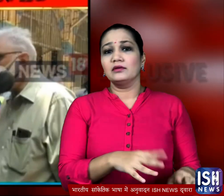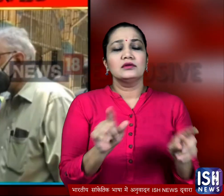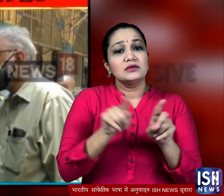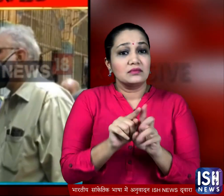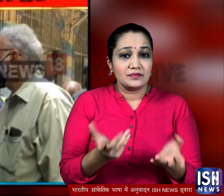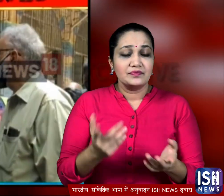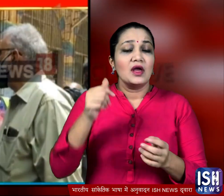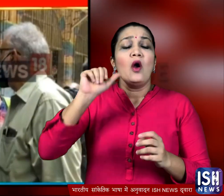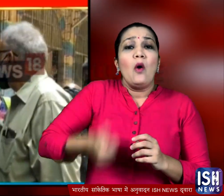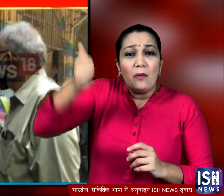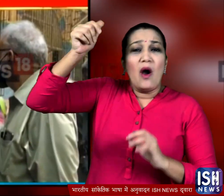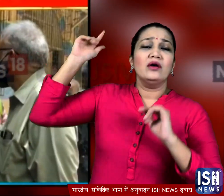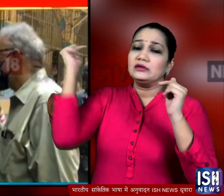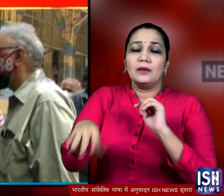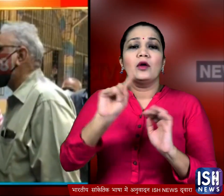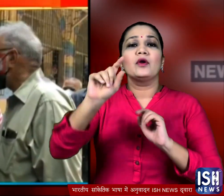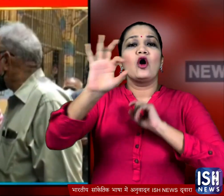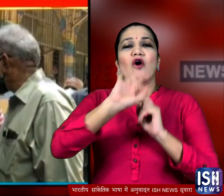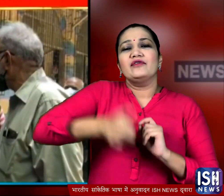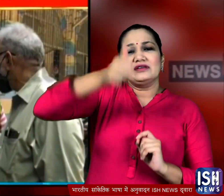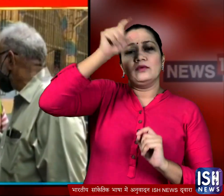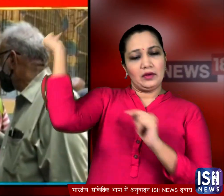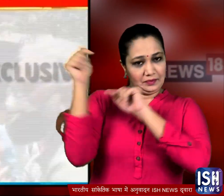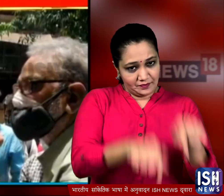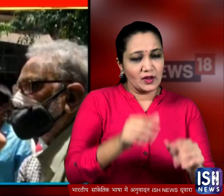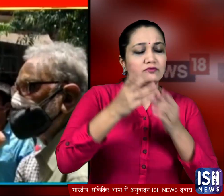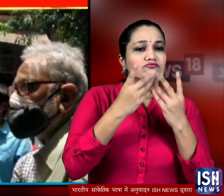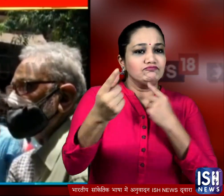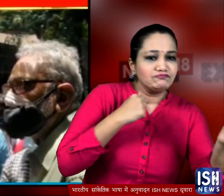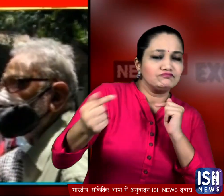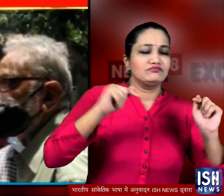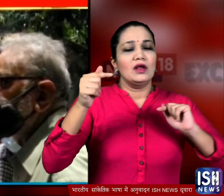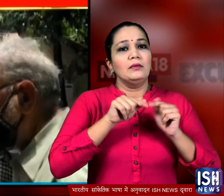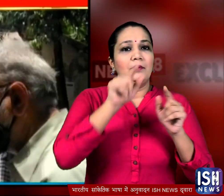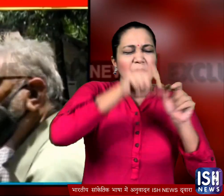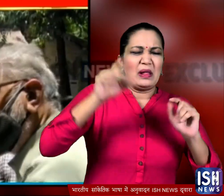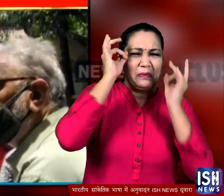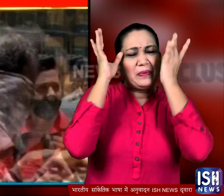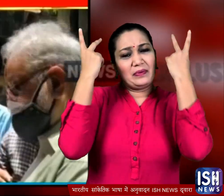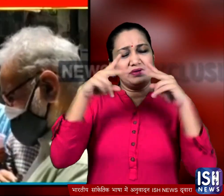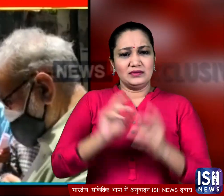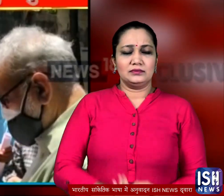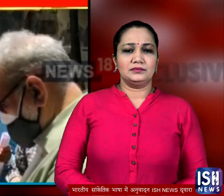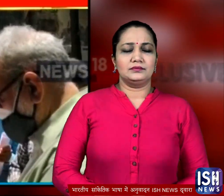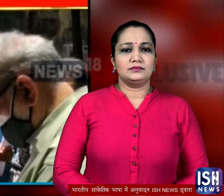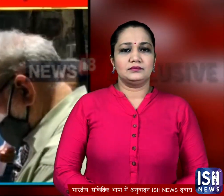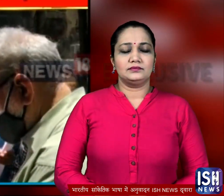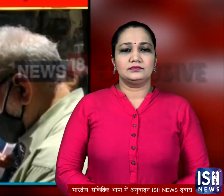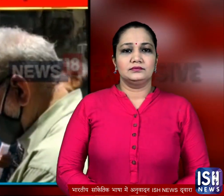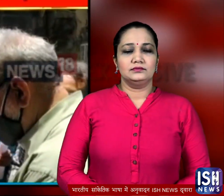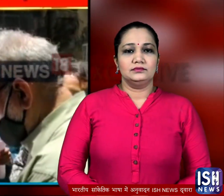आए, लेकिन कंपनी का एक अधिकारी हंगामा शांत कराने के लिए वहां पहुंचा, जिसे लोगों के गुस्से का सामना करना पड़ा।